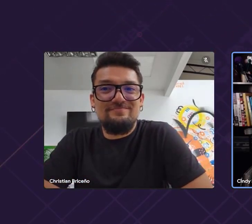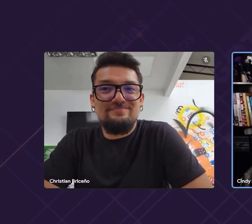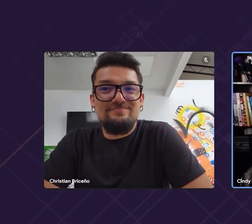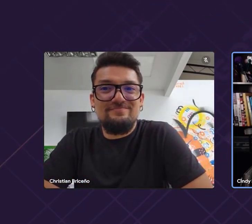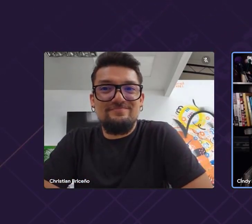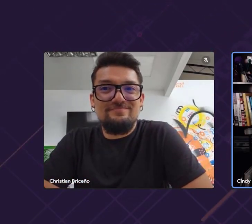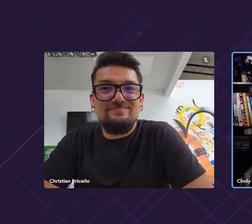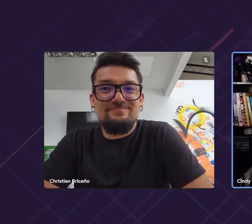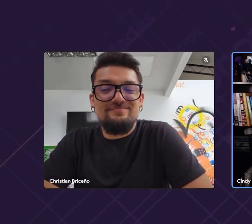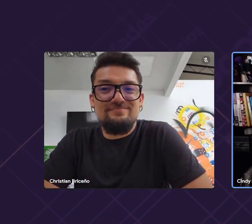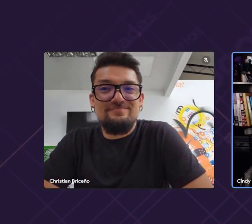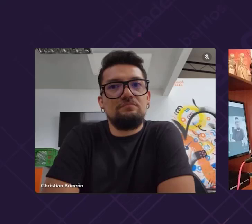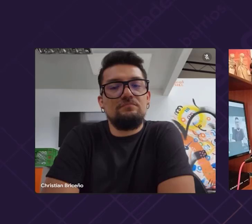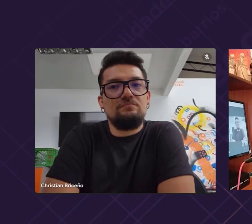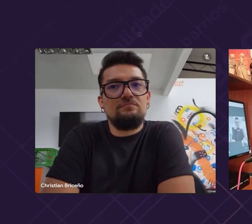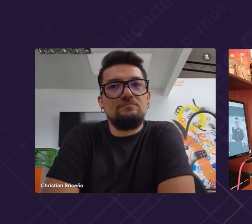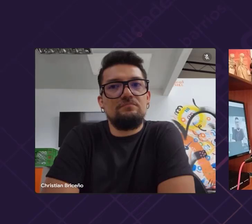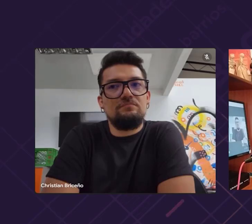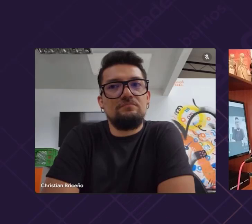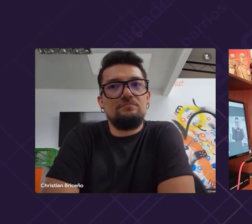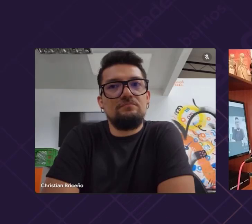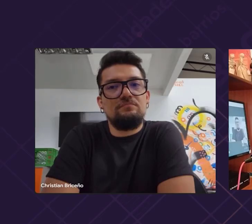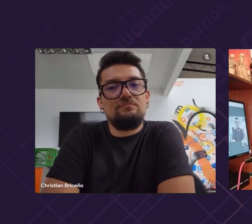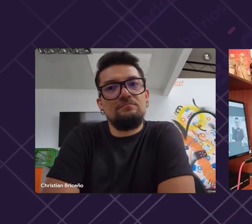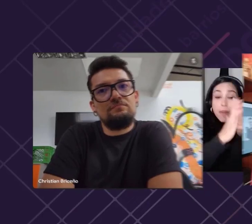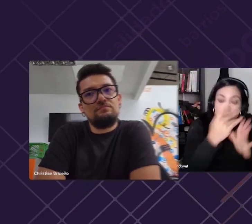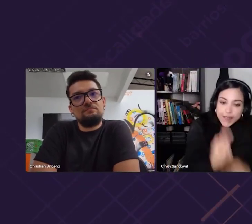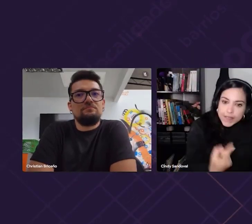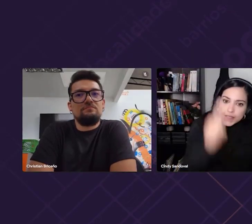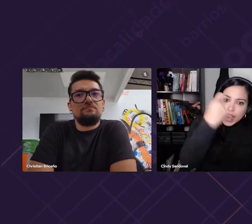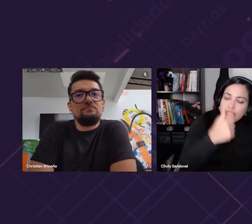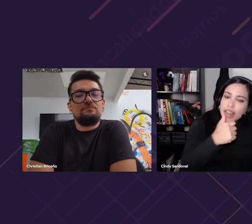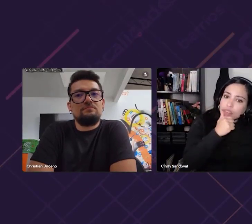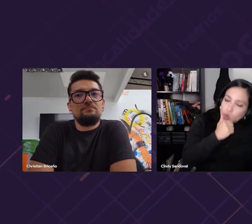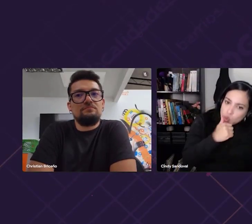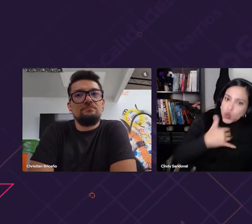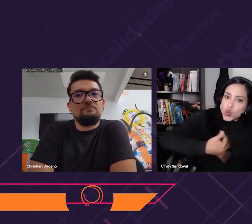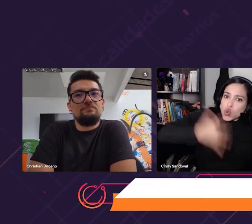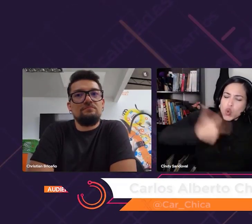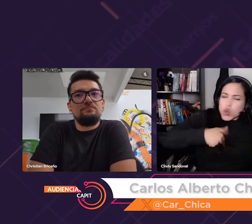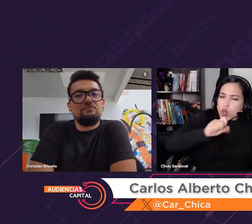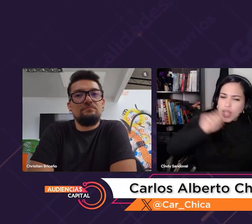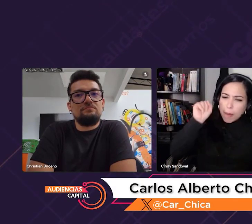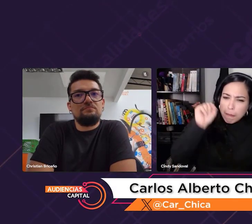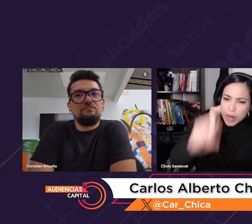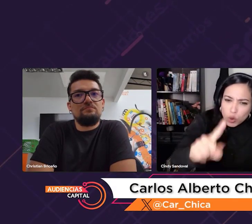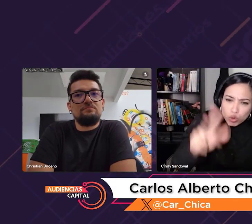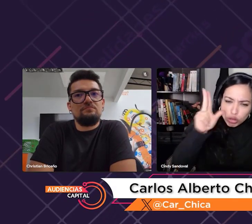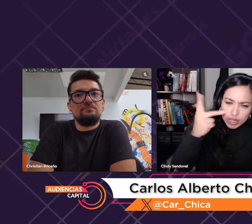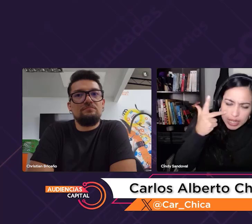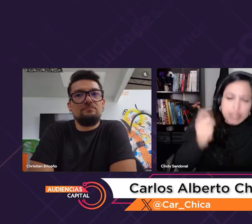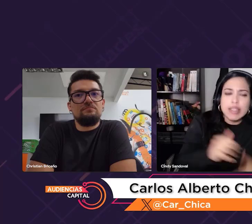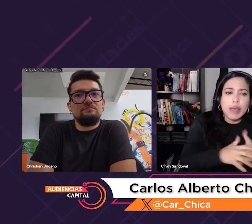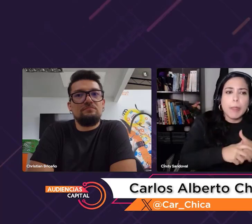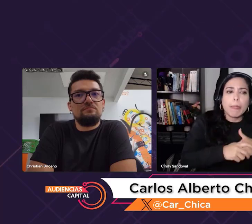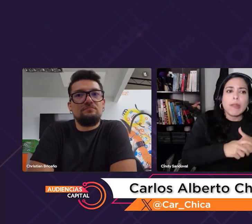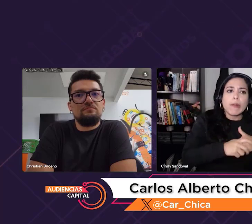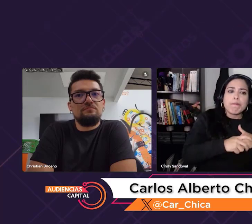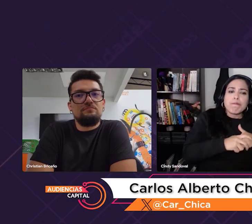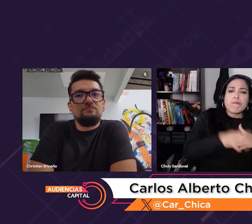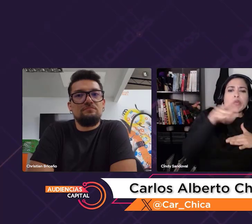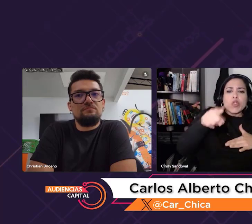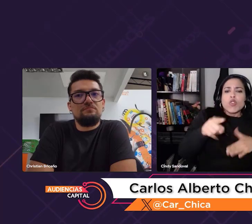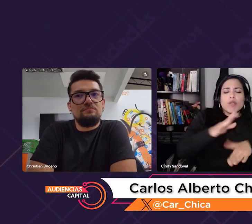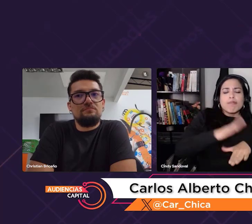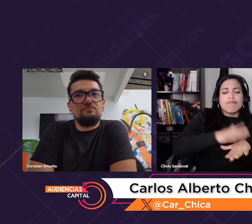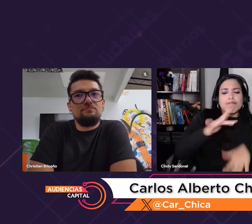muchas cosas de la televisión. ¿En qué momento y bajo qué circunstancias, Cristian, empiezas